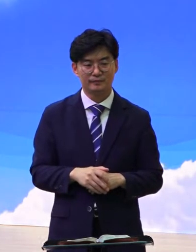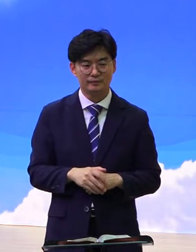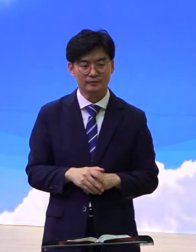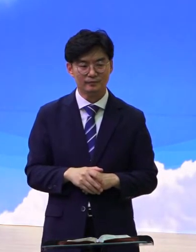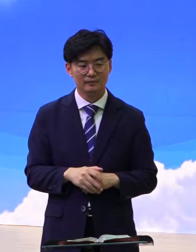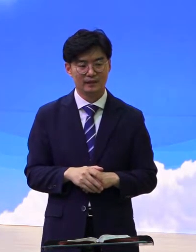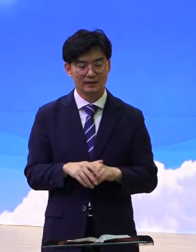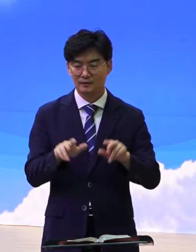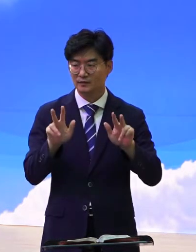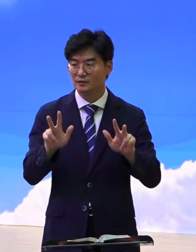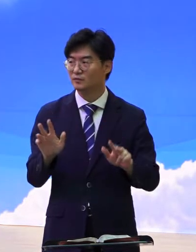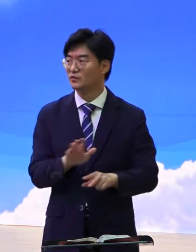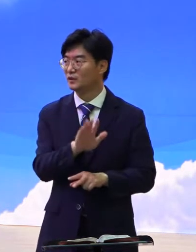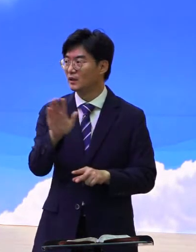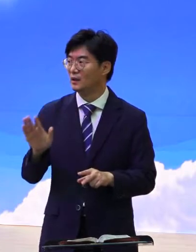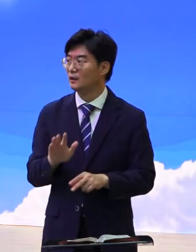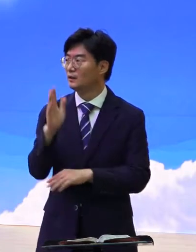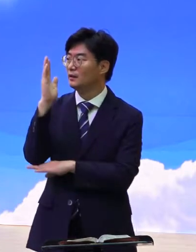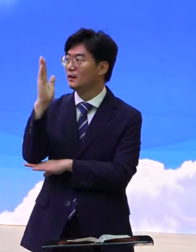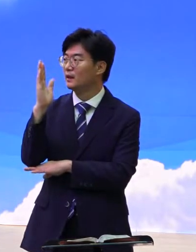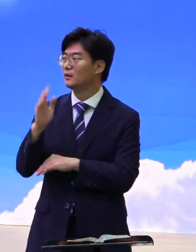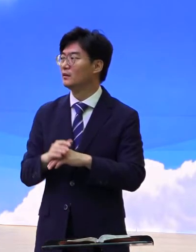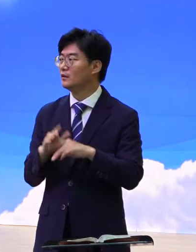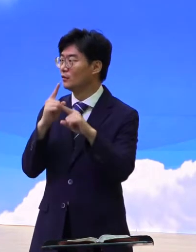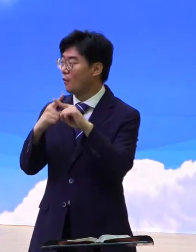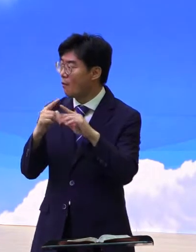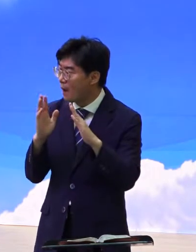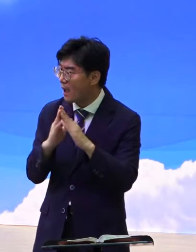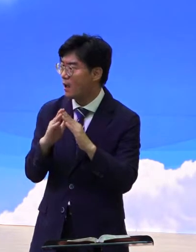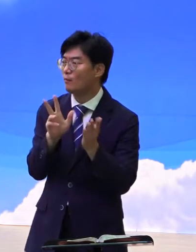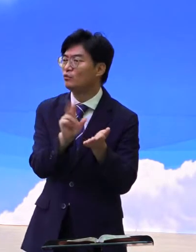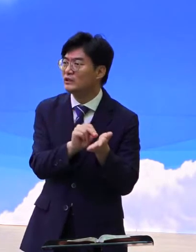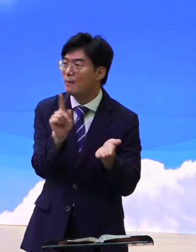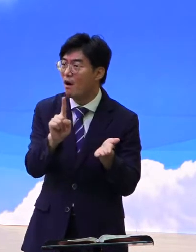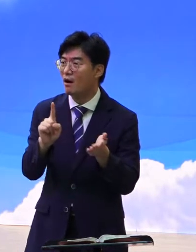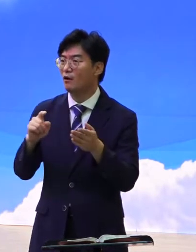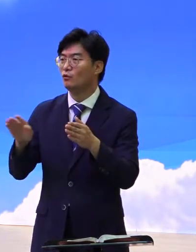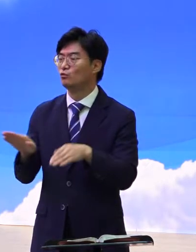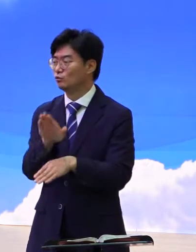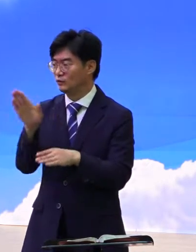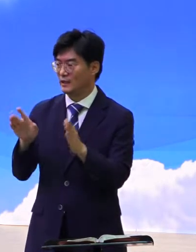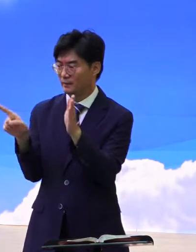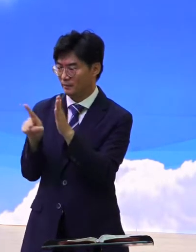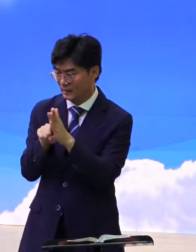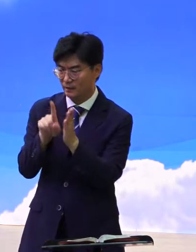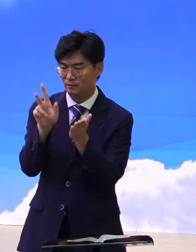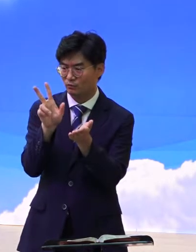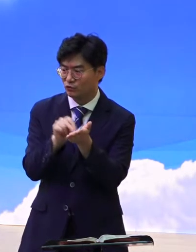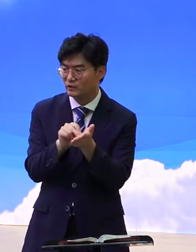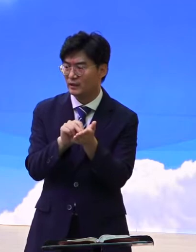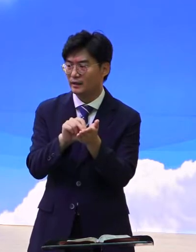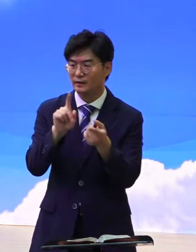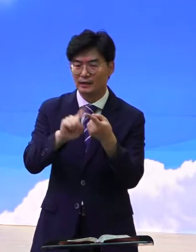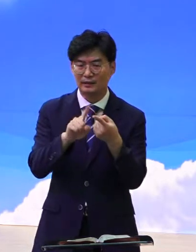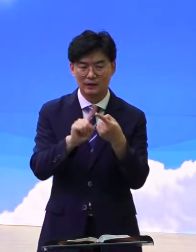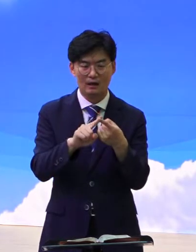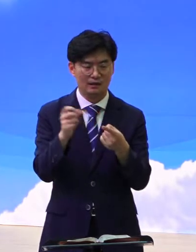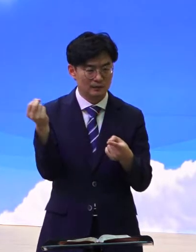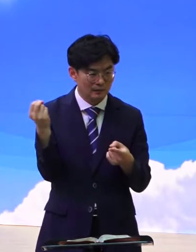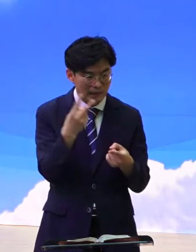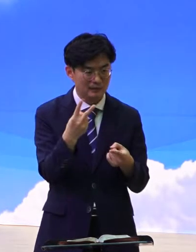그래서 오늘날 우리가 이야기하는 교회의 위기, 우리 신앙의 위기, 교회가 이렇게 어려움에 직면하게 된 것, 이것은